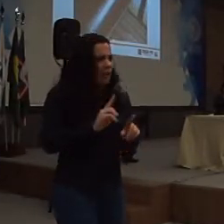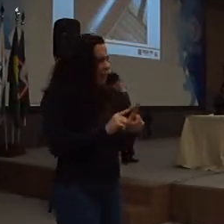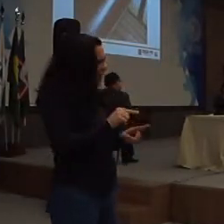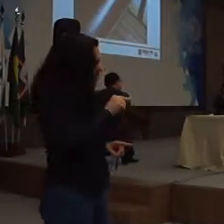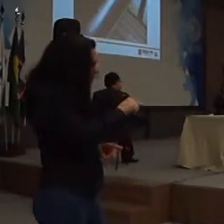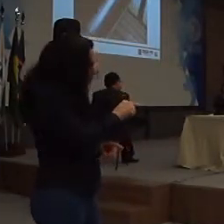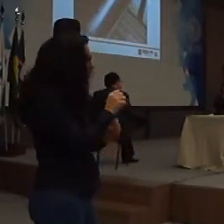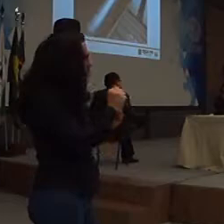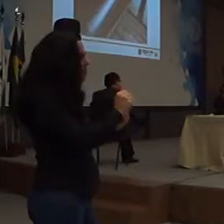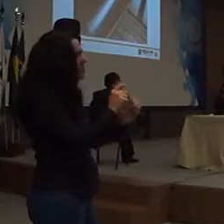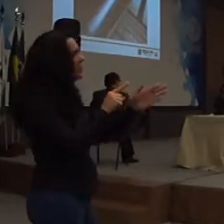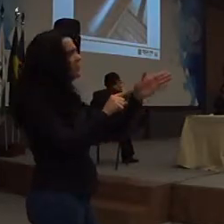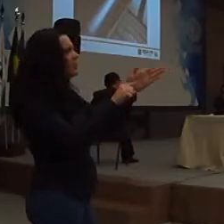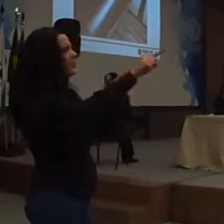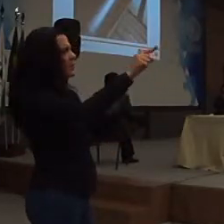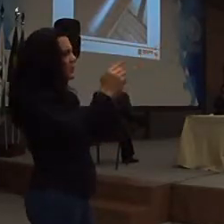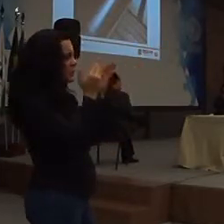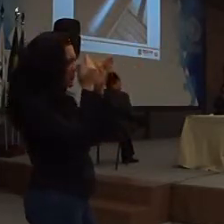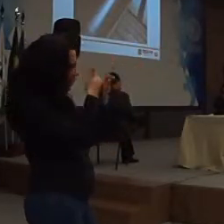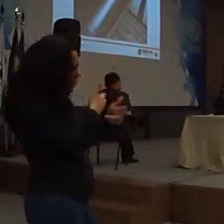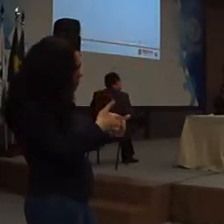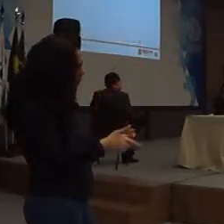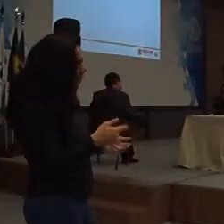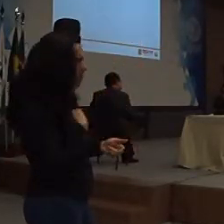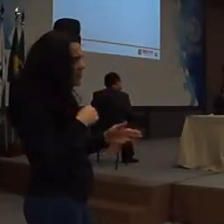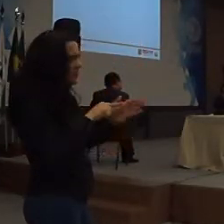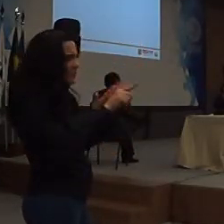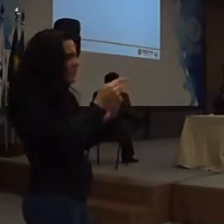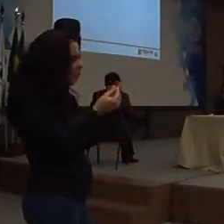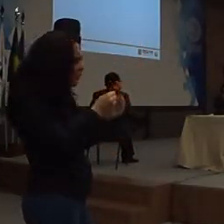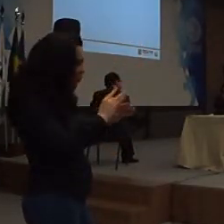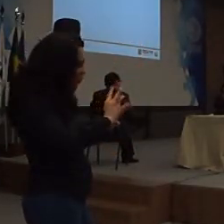tomar informação para colocar corretamente.